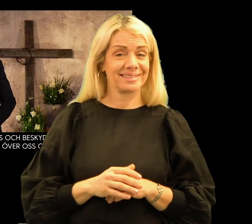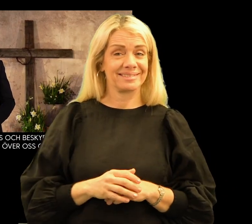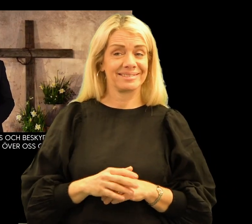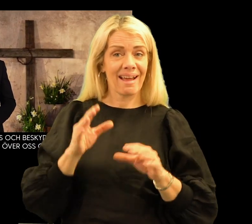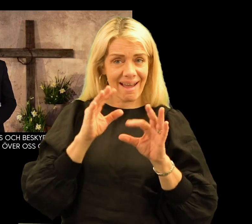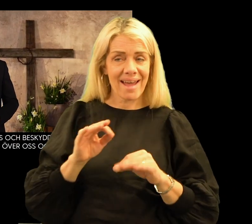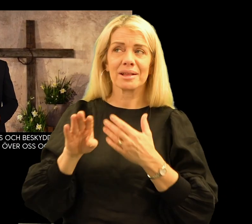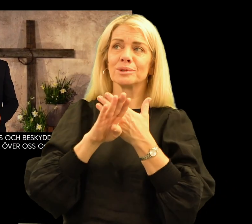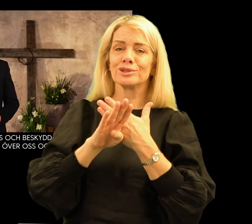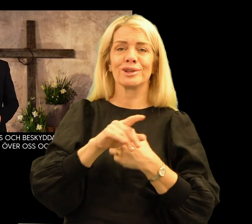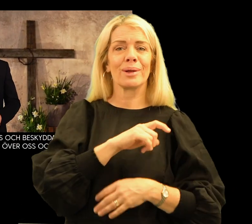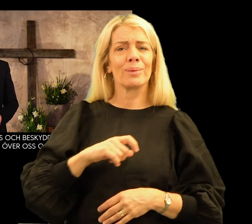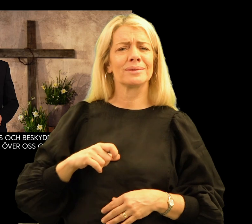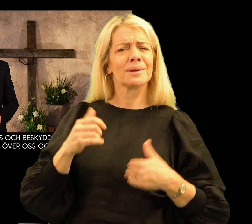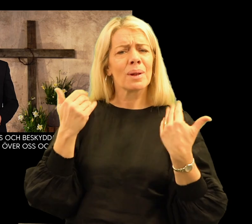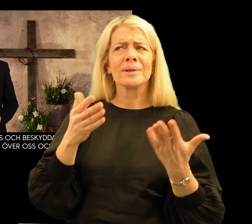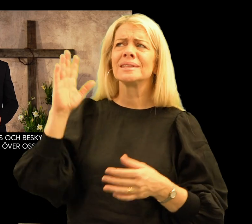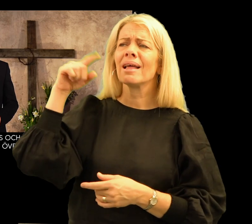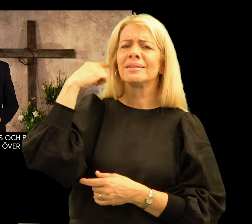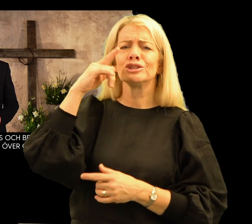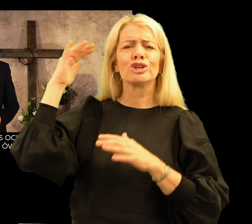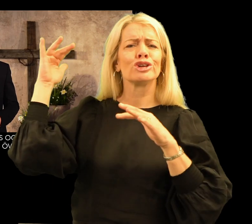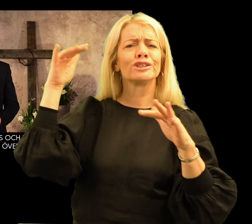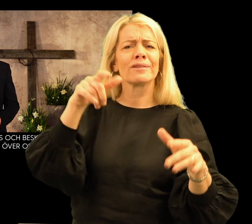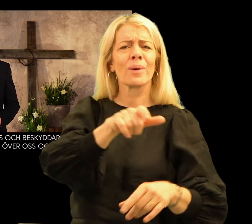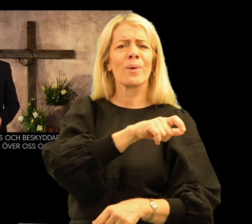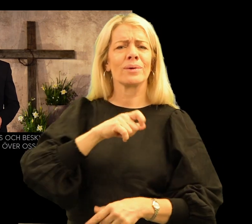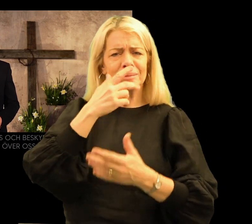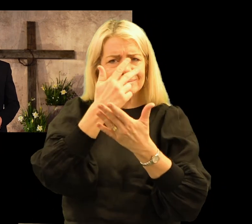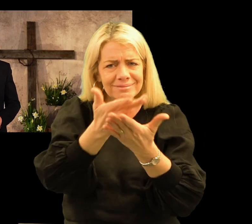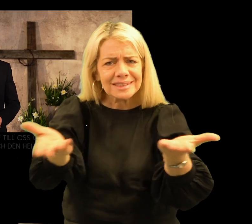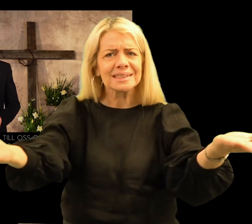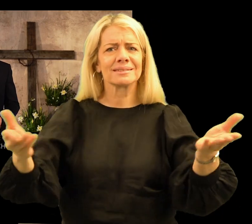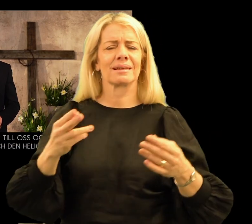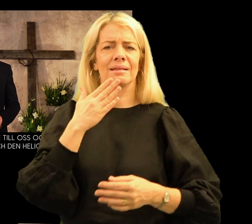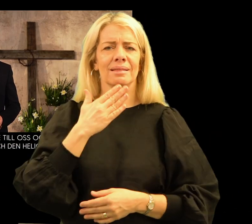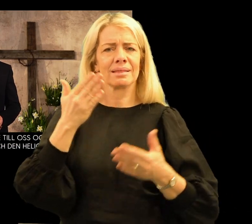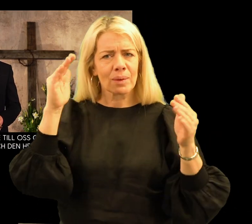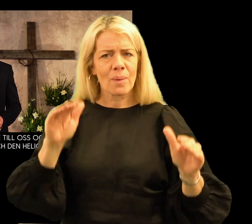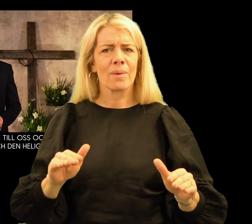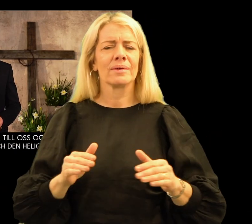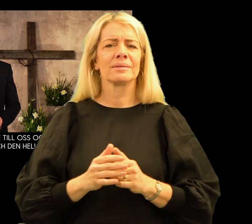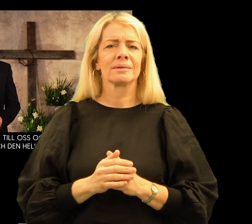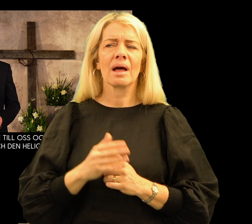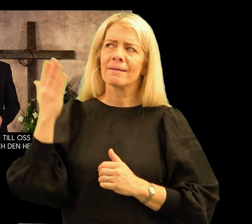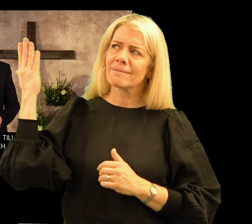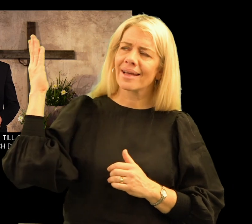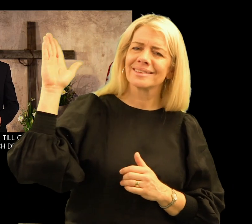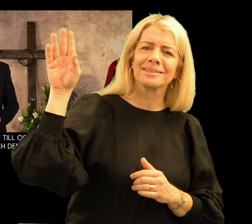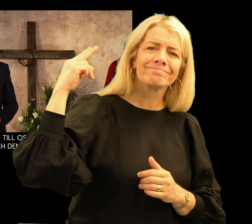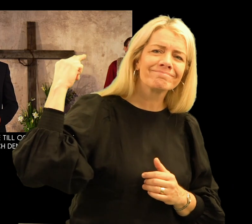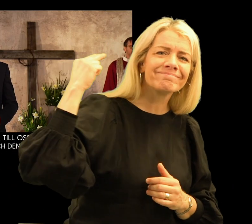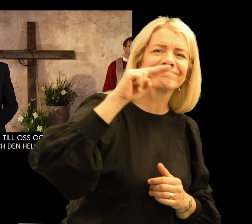Herren låter sitt ansikte lysa över oss och visar oss nåd. Herren vänder sitt ansikte till